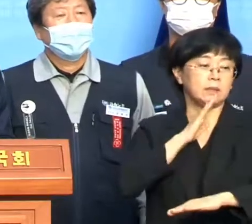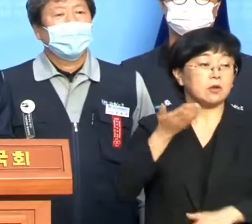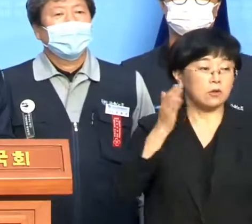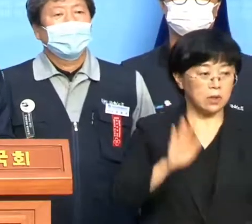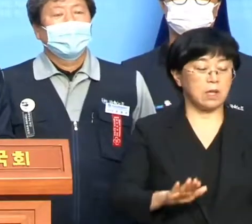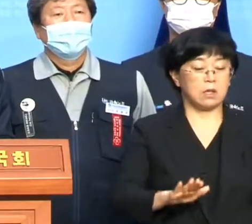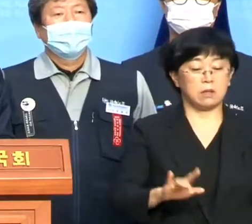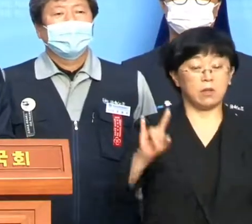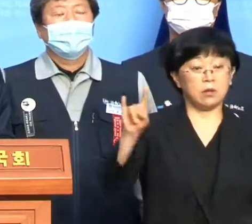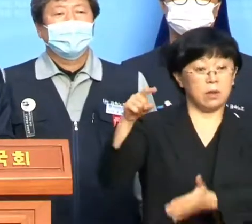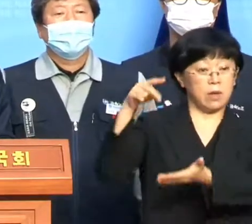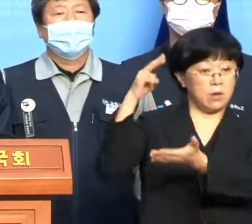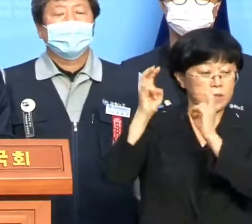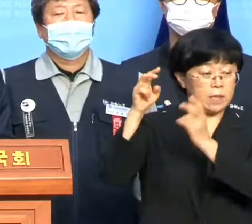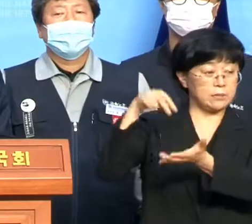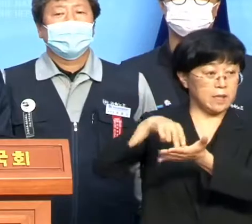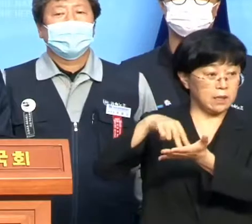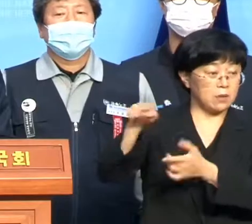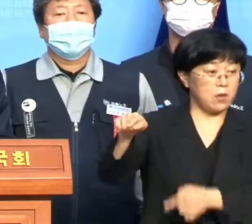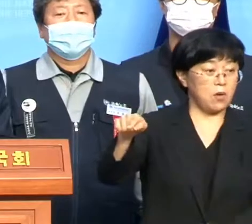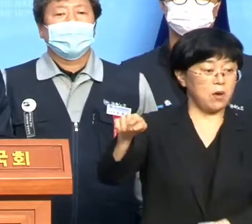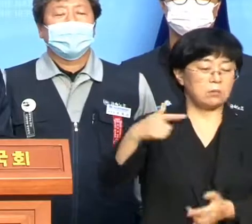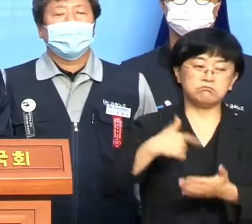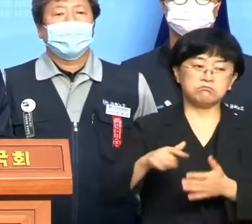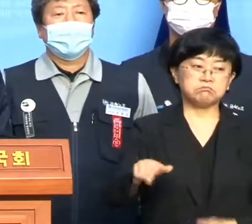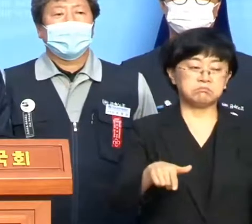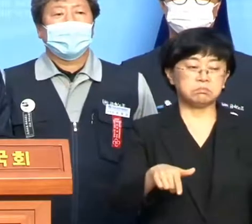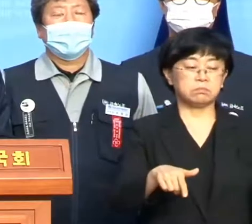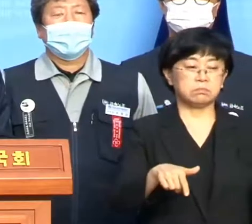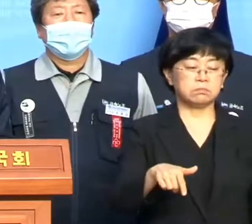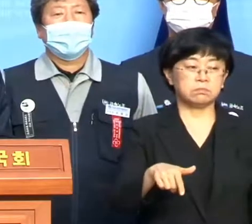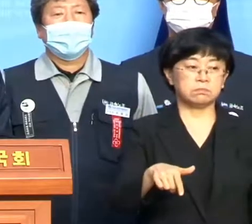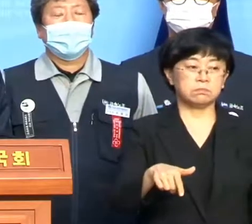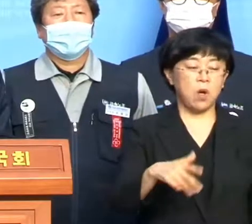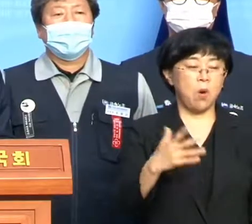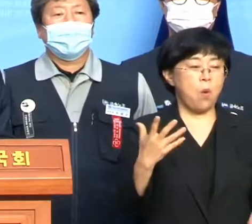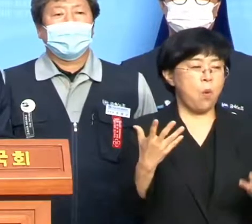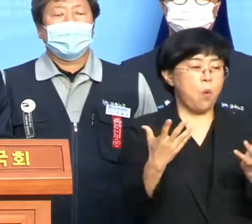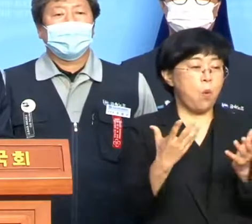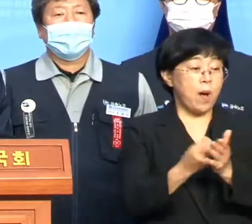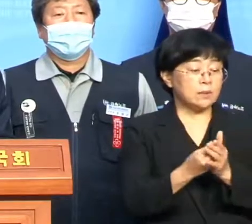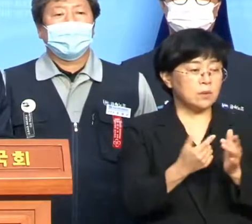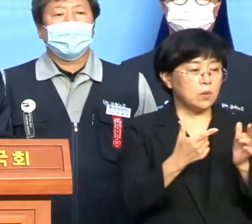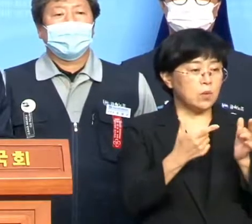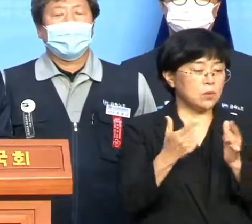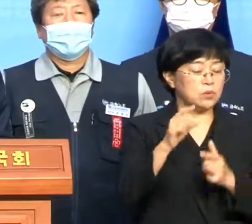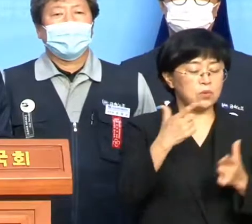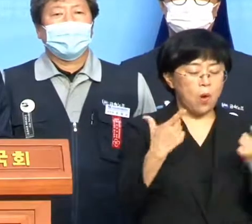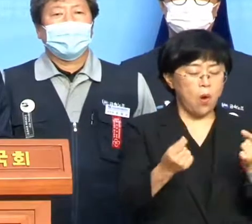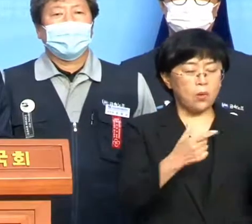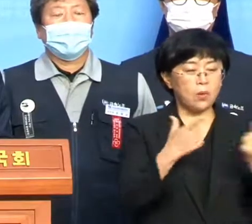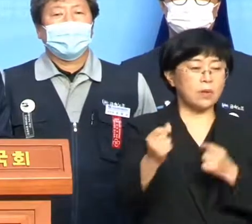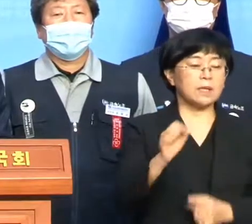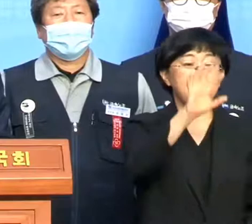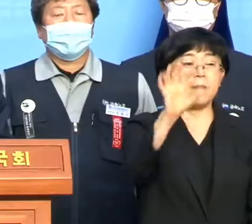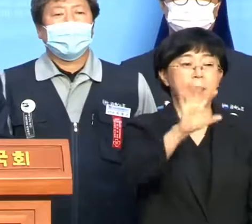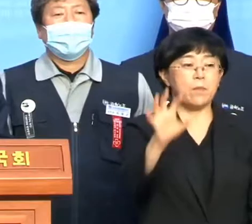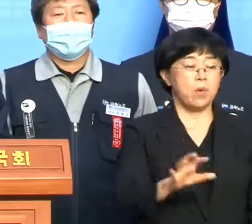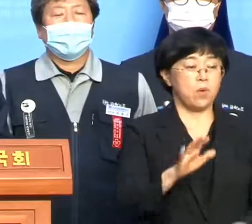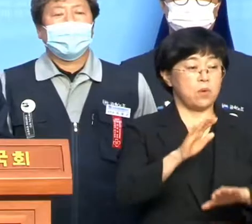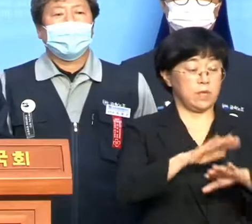그러나 현대중공업은 전혀 아랑곳하지 않고 완전히 동일한 행위를 계속해서 반복하고 있는